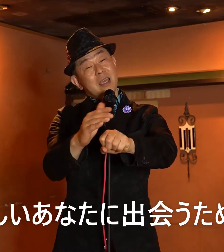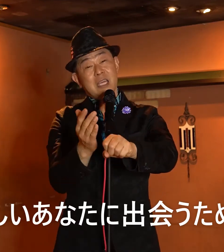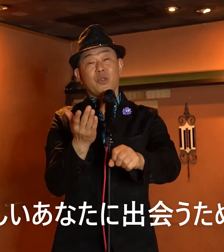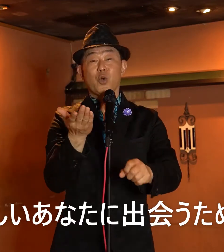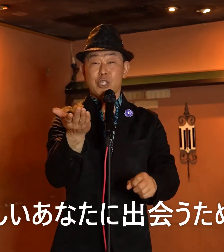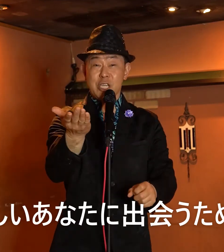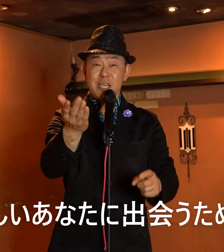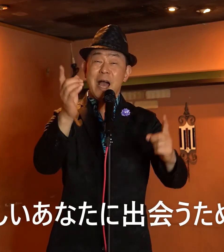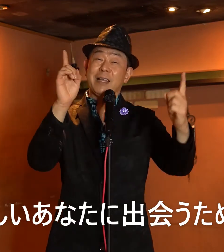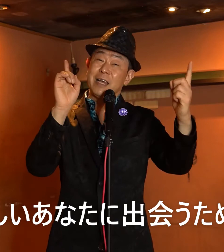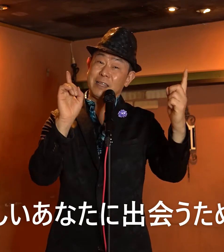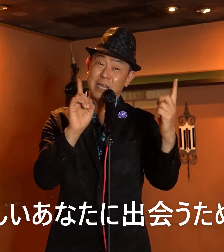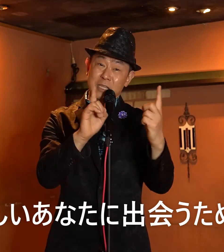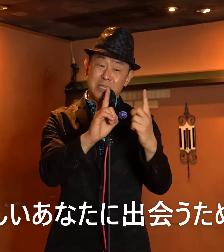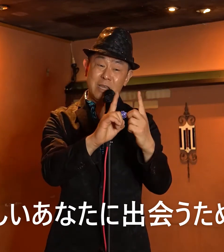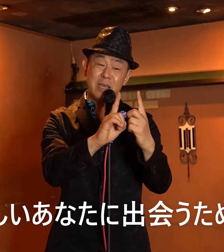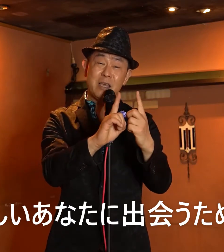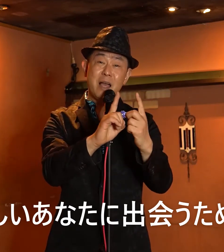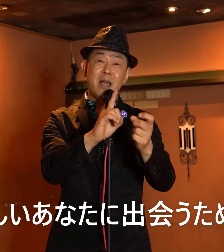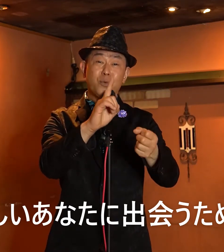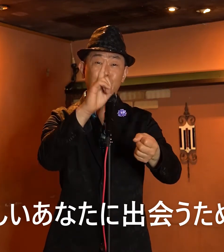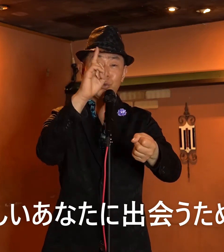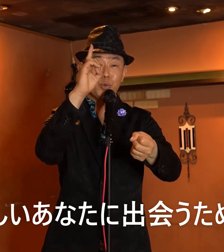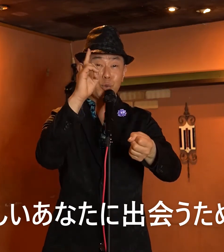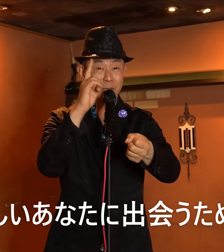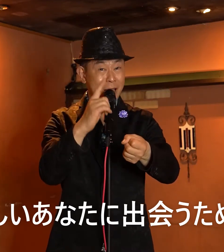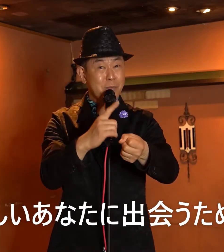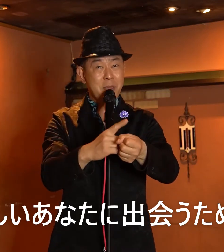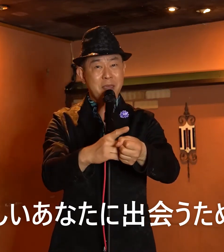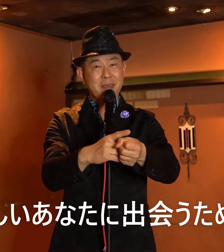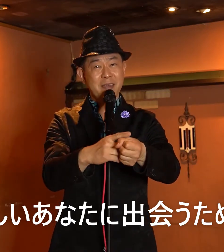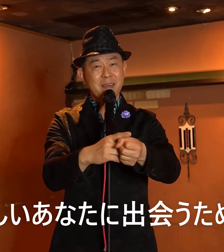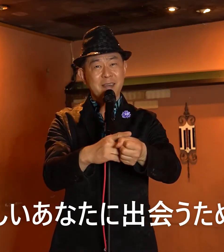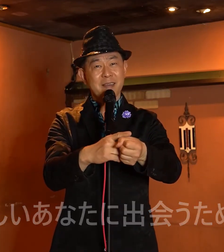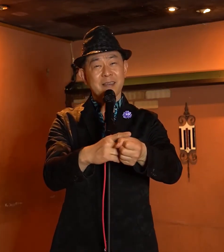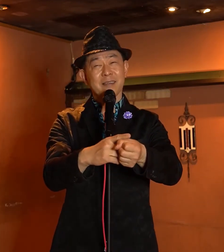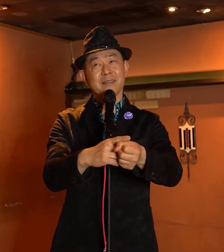愛しいあなたに出会うため。